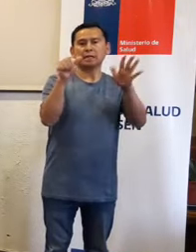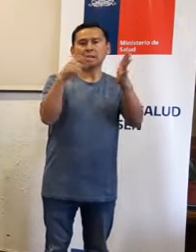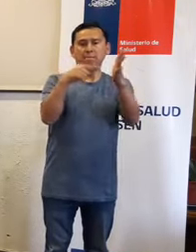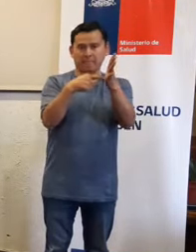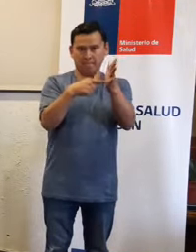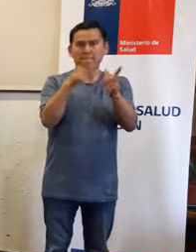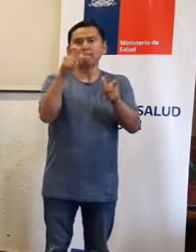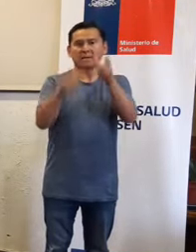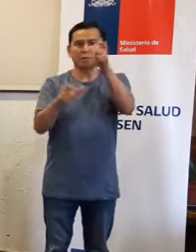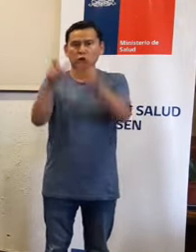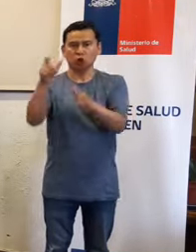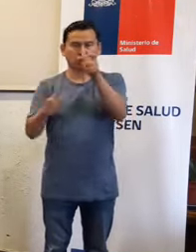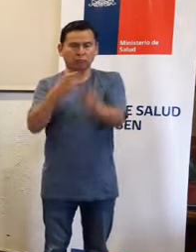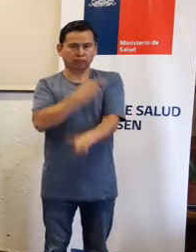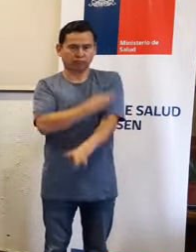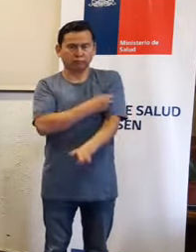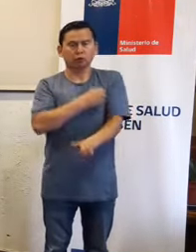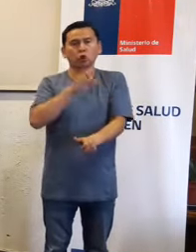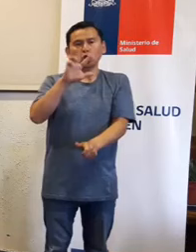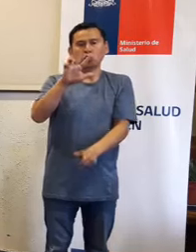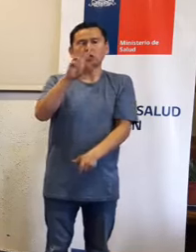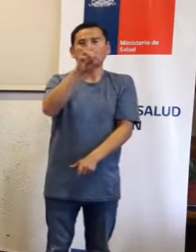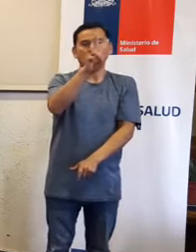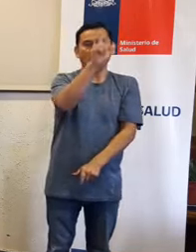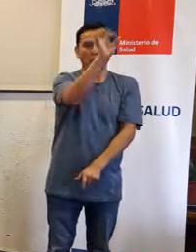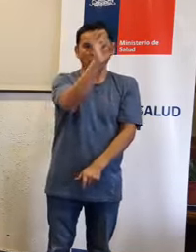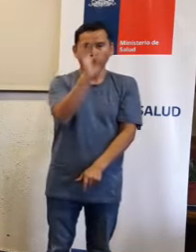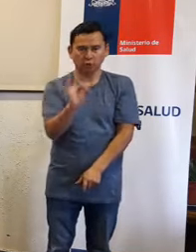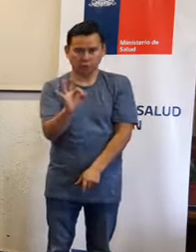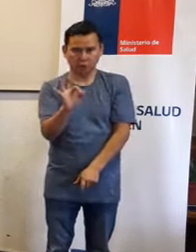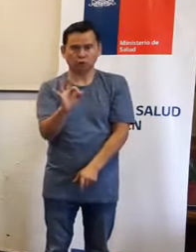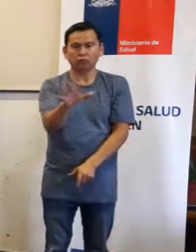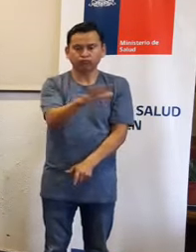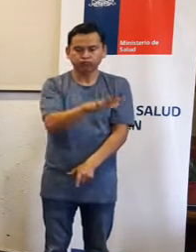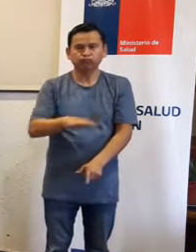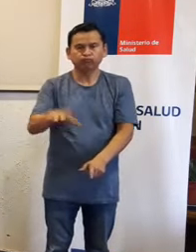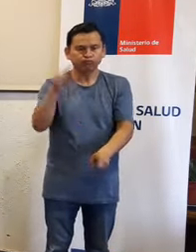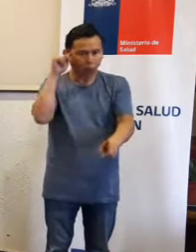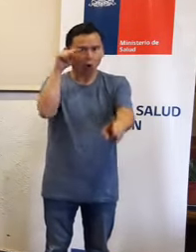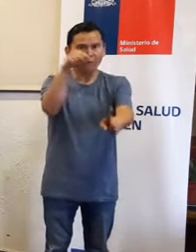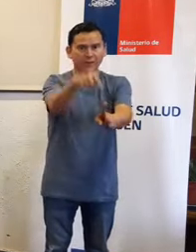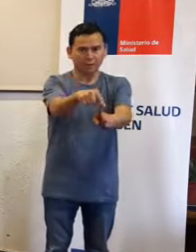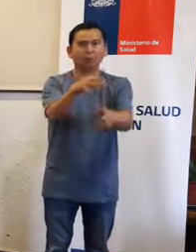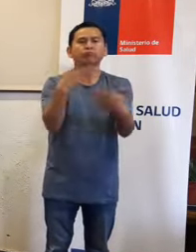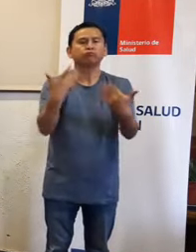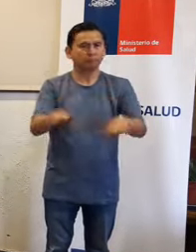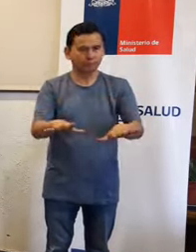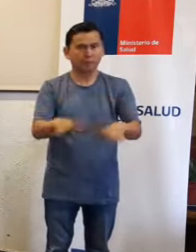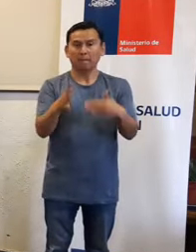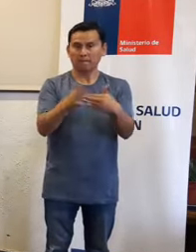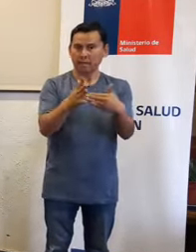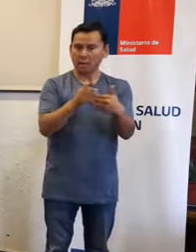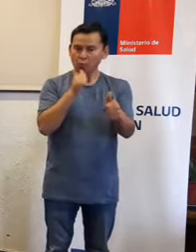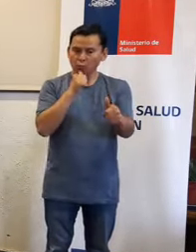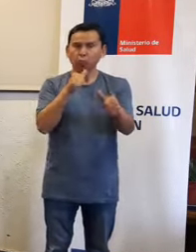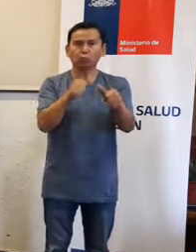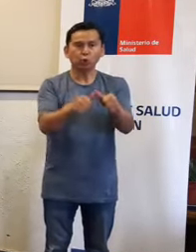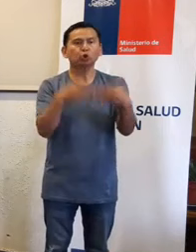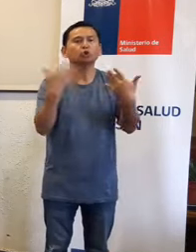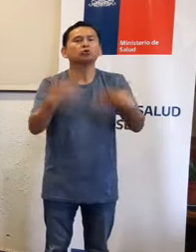personas vacunadas llegando a un 82% de la población objetivo regional. Esperamos en los próximos días